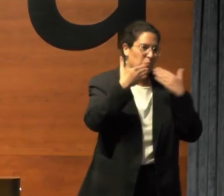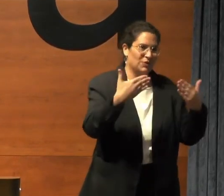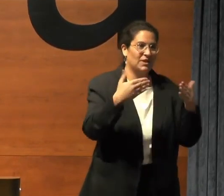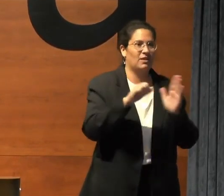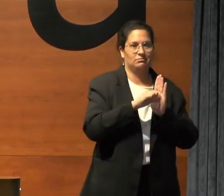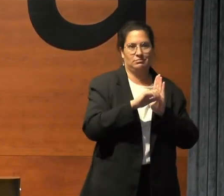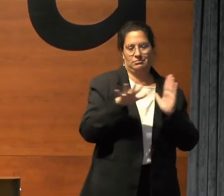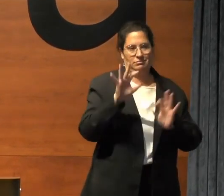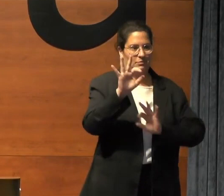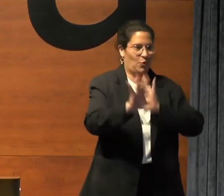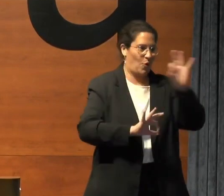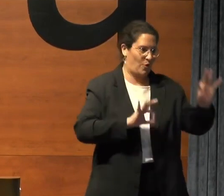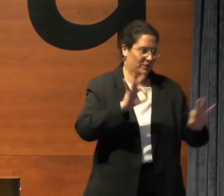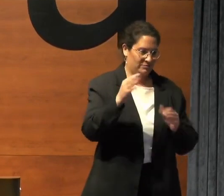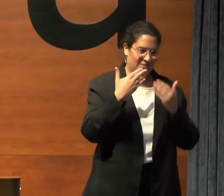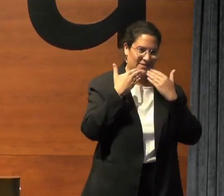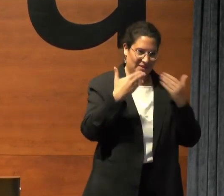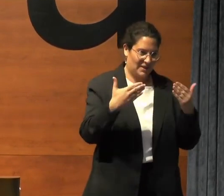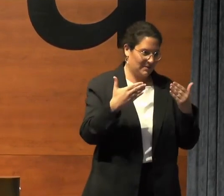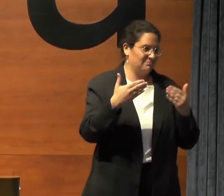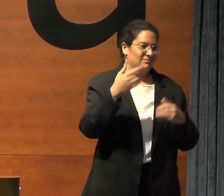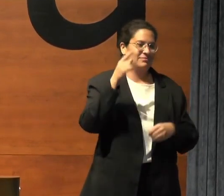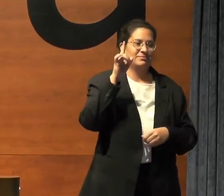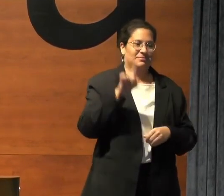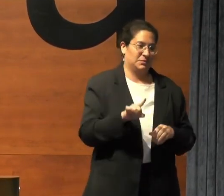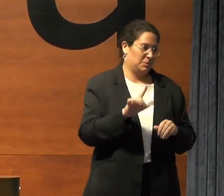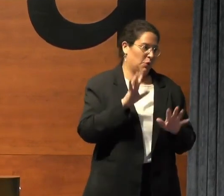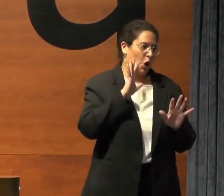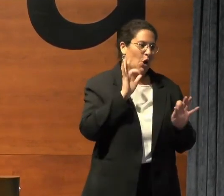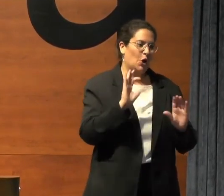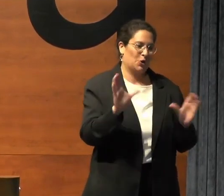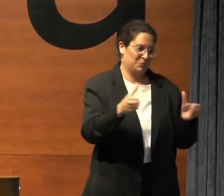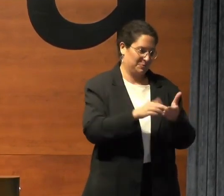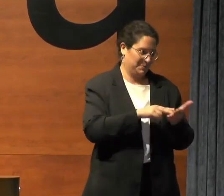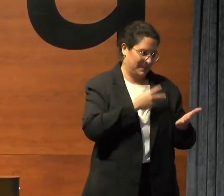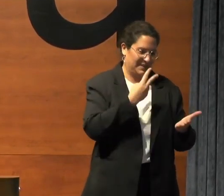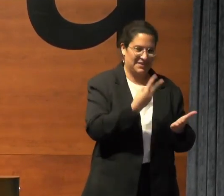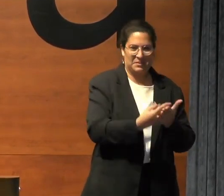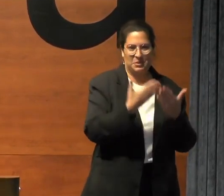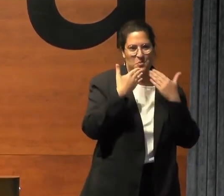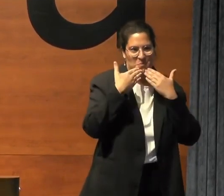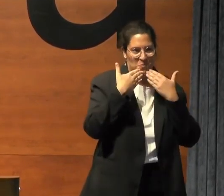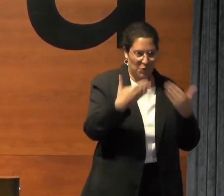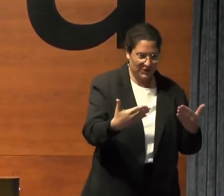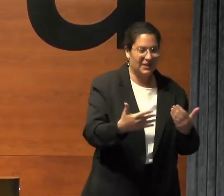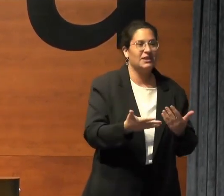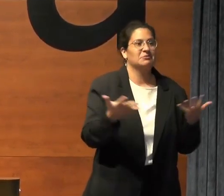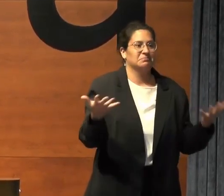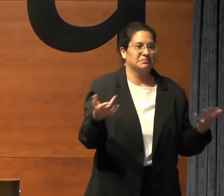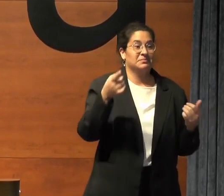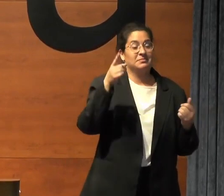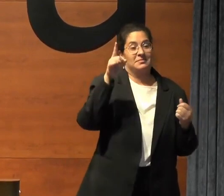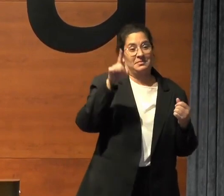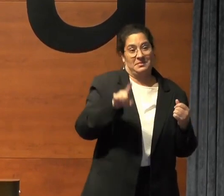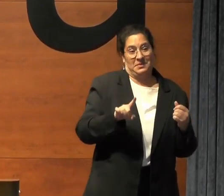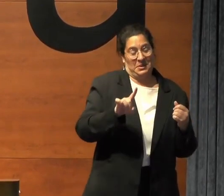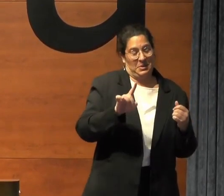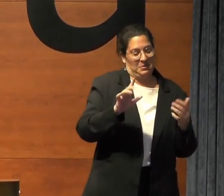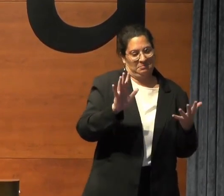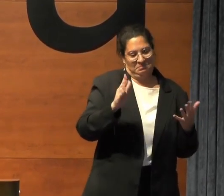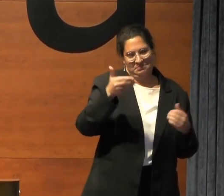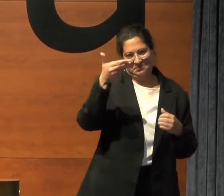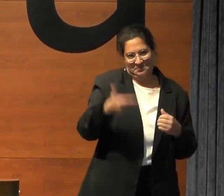Bueno, en primer lugar, agradecer al CNELSE la organización y a la organización de este congreso y, por supuesto, también al equipo de intérpretes que